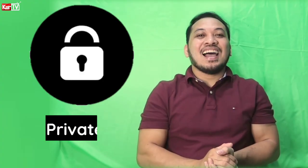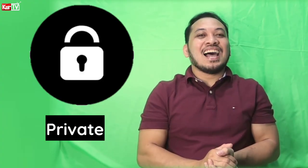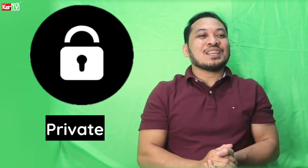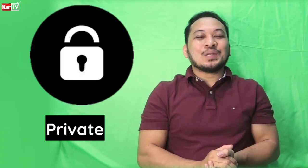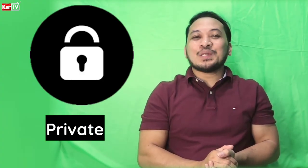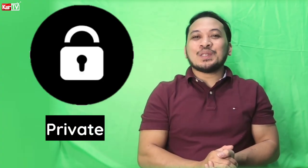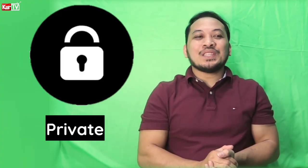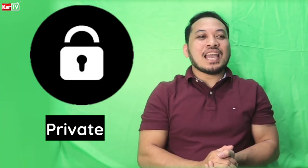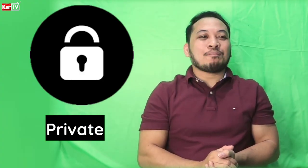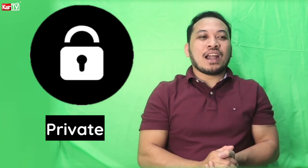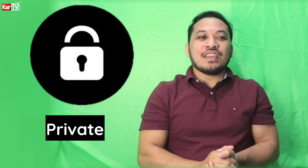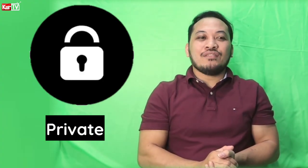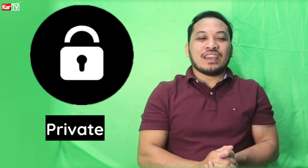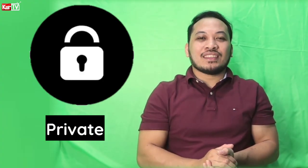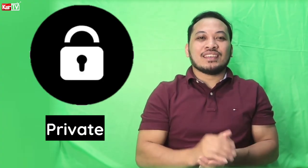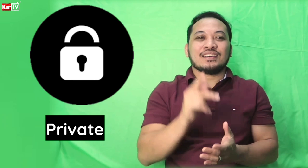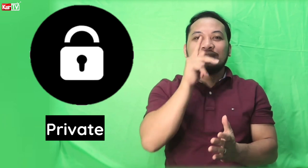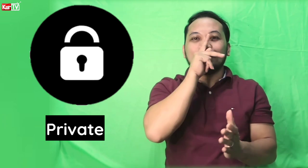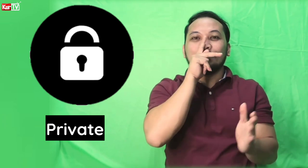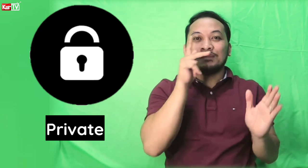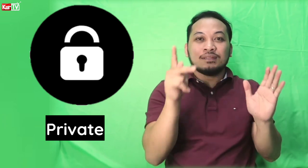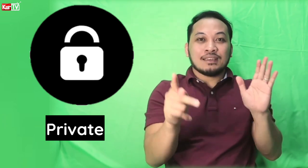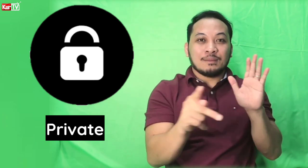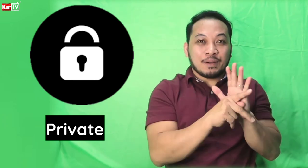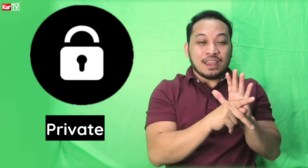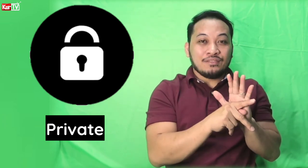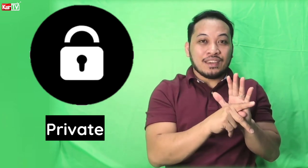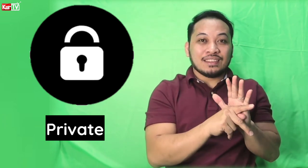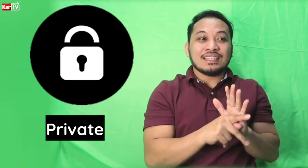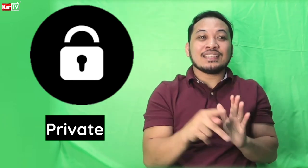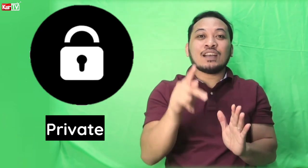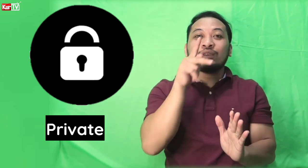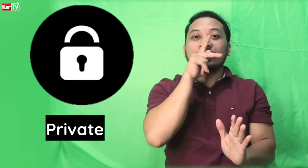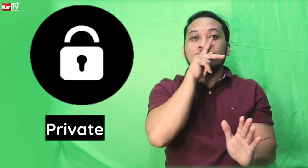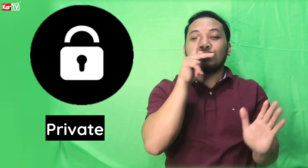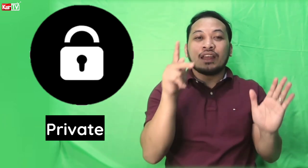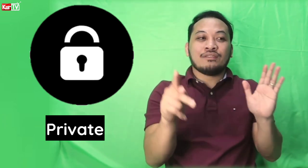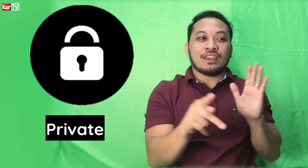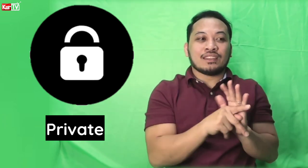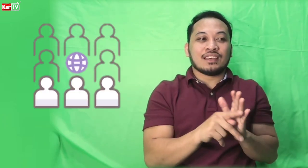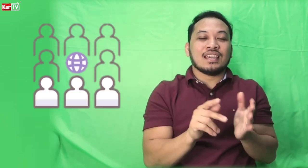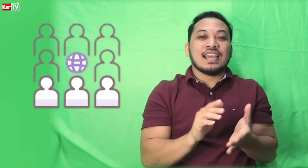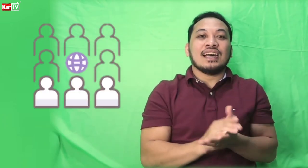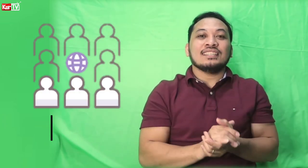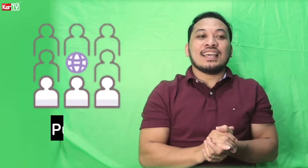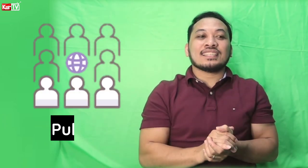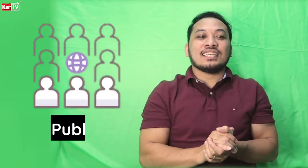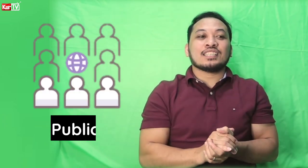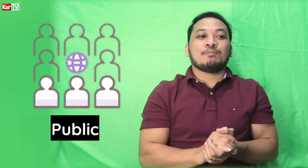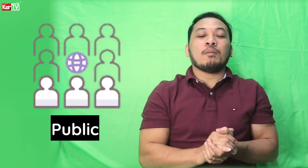Ang susunod ay private. Private. This is how we sign private. Next is